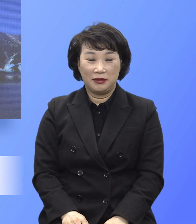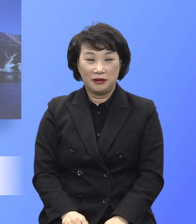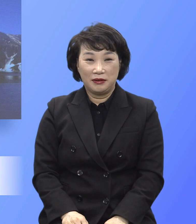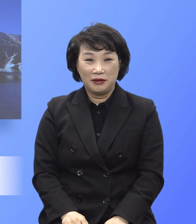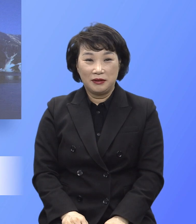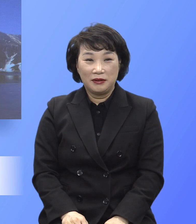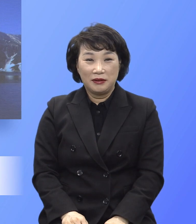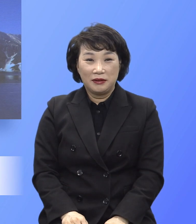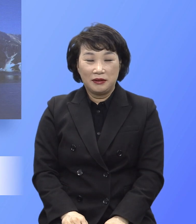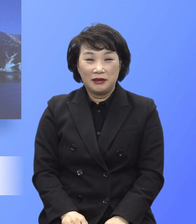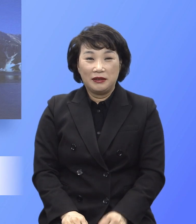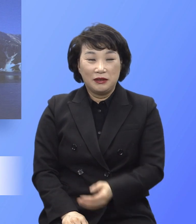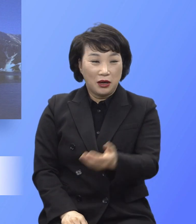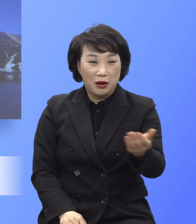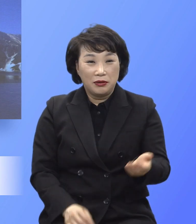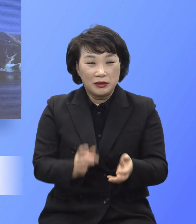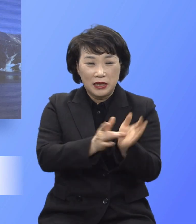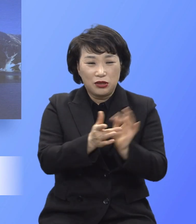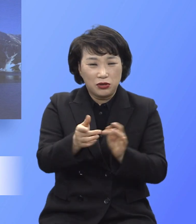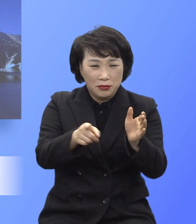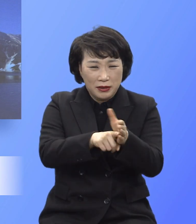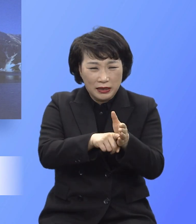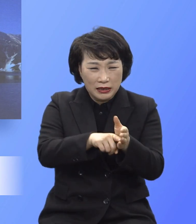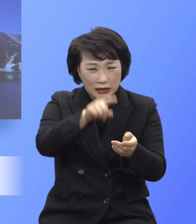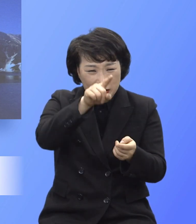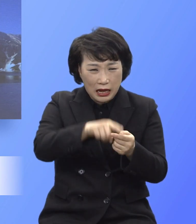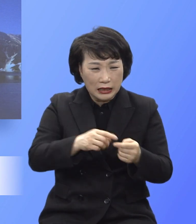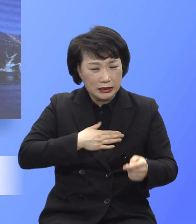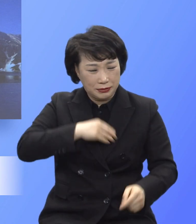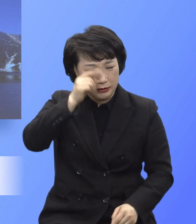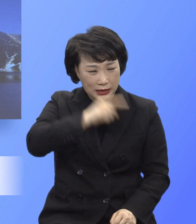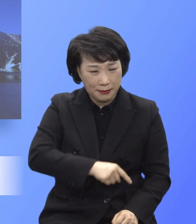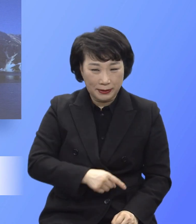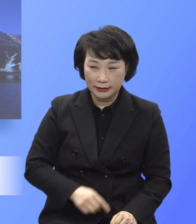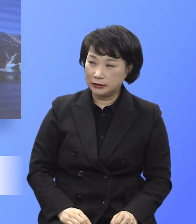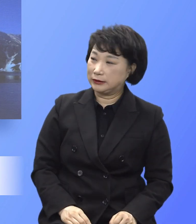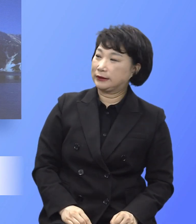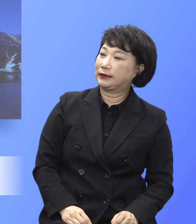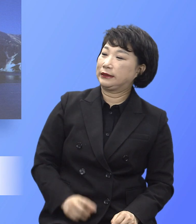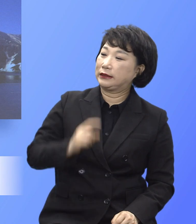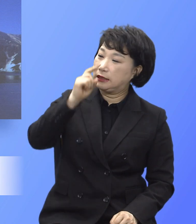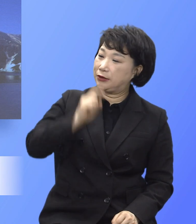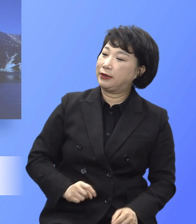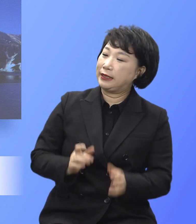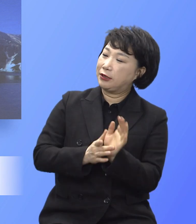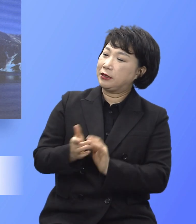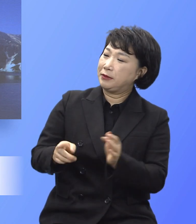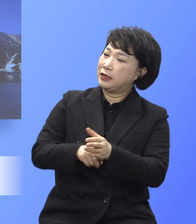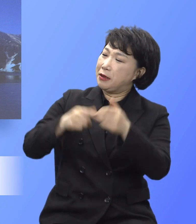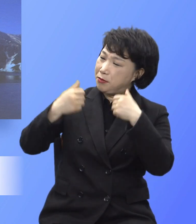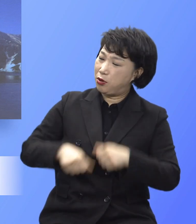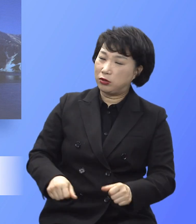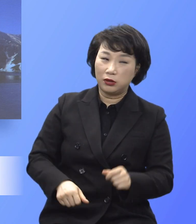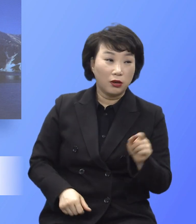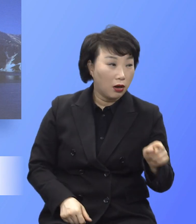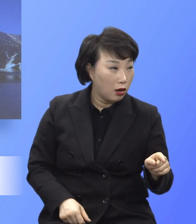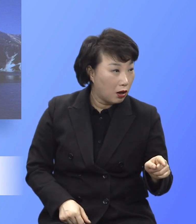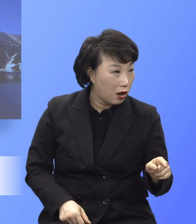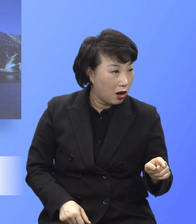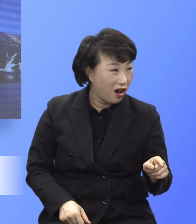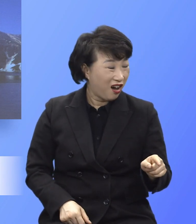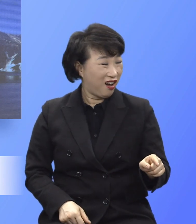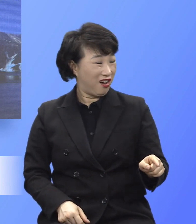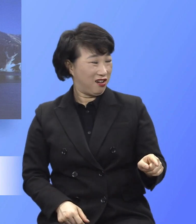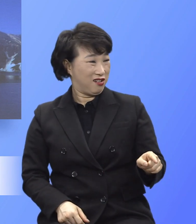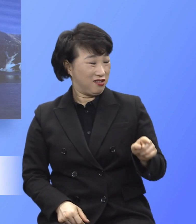그래서 실컷 예수 믿다 좀 기분 나쁘면 더러워서 이런 데서 못 믿거든요. 이 사람은